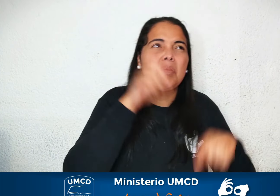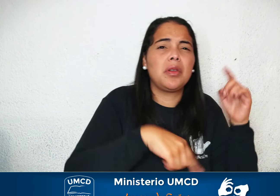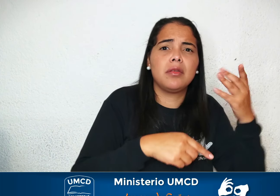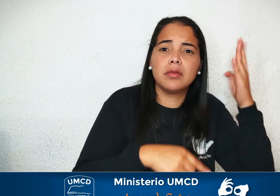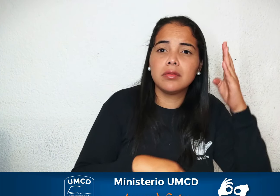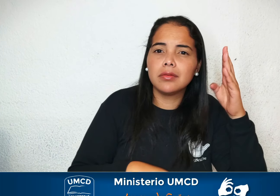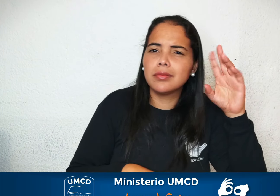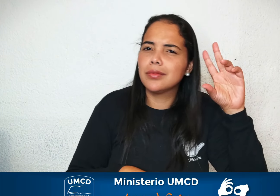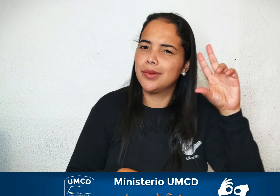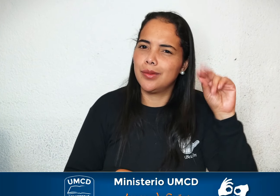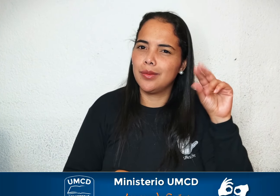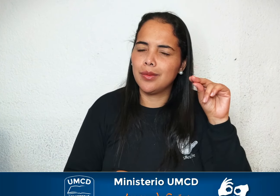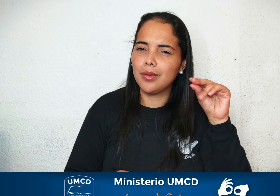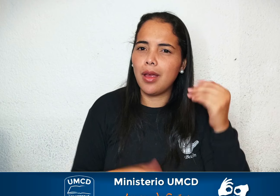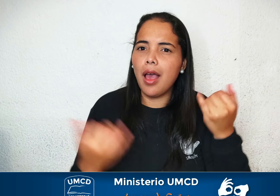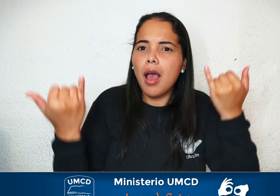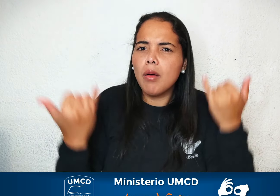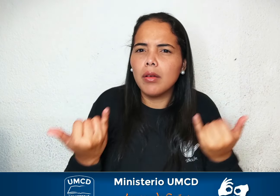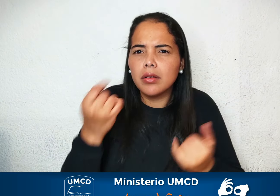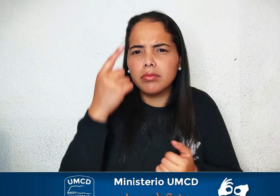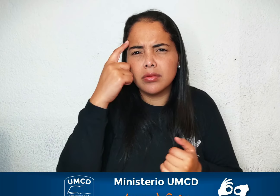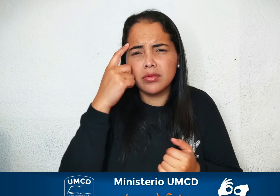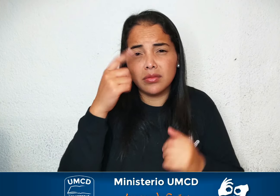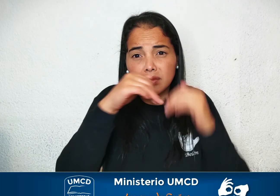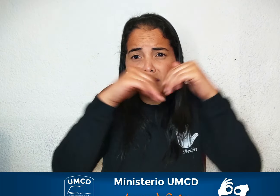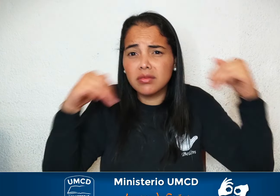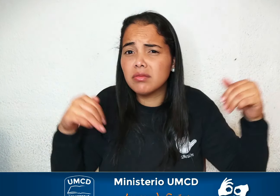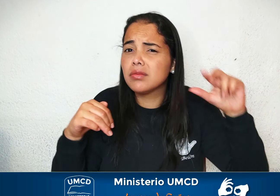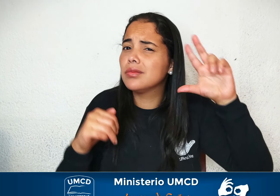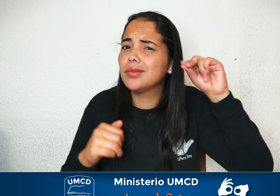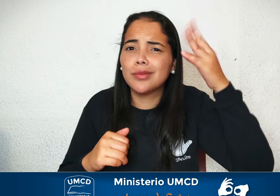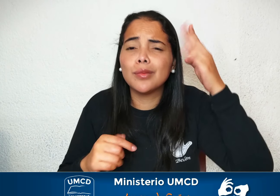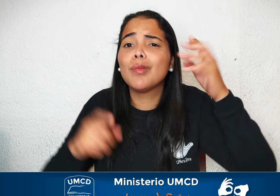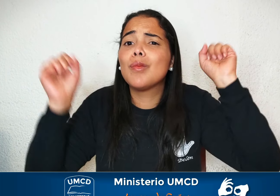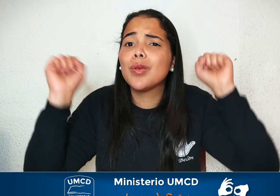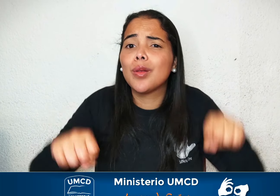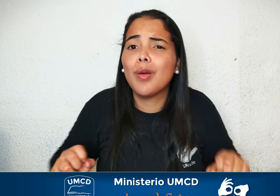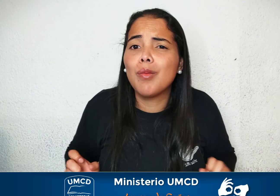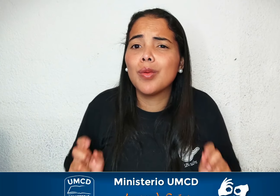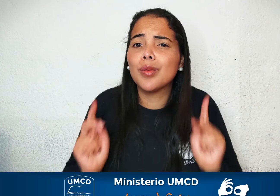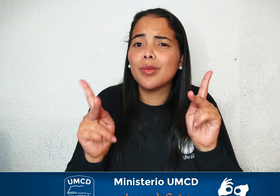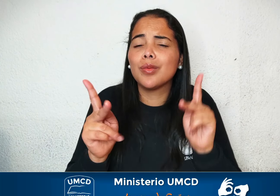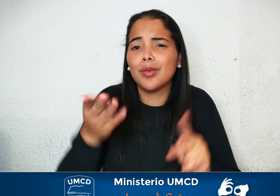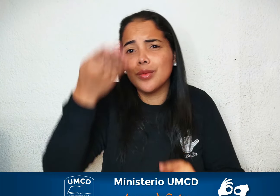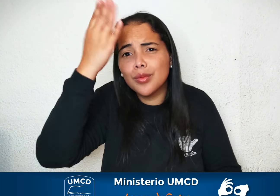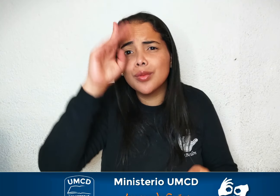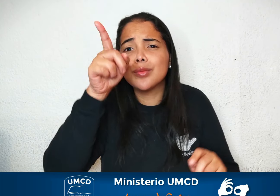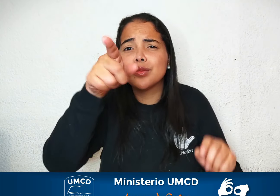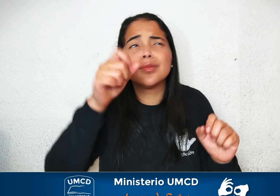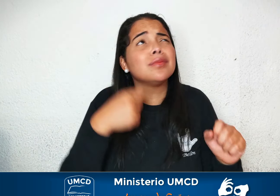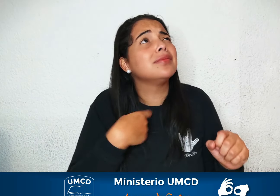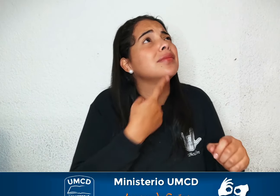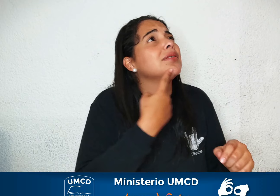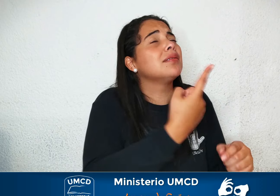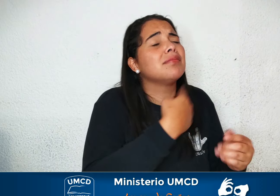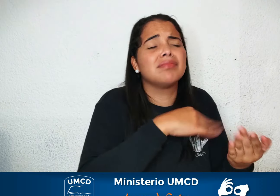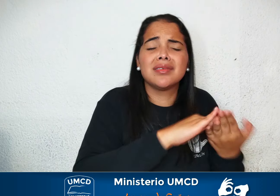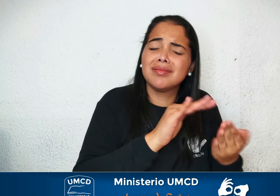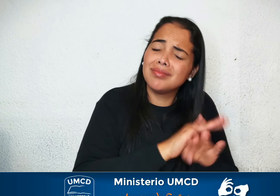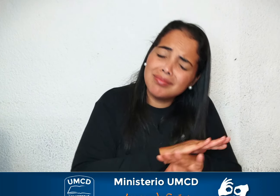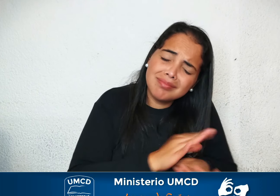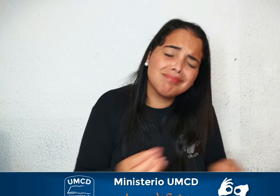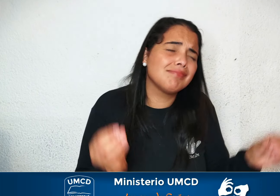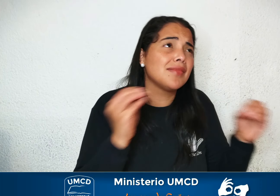para acercarme. Si hubiera sabido que si yo me acercaba a Él y le pedía perdón, reconociendo mi